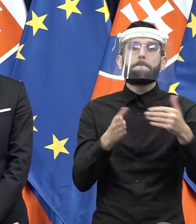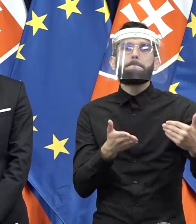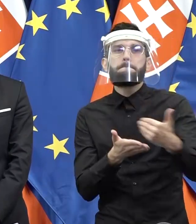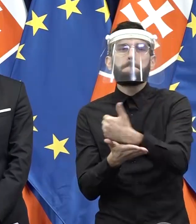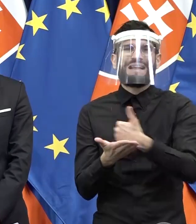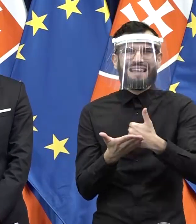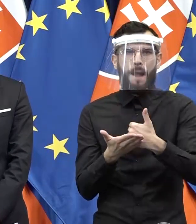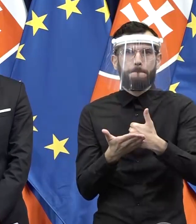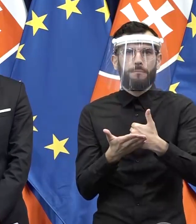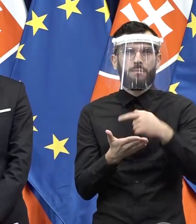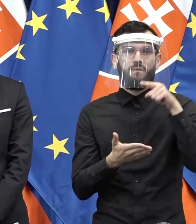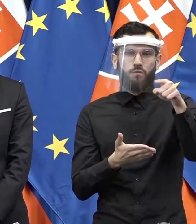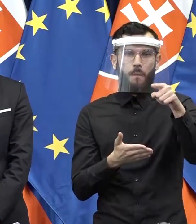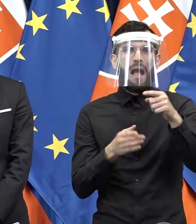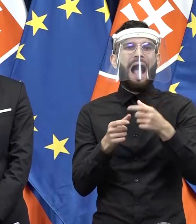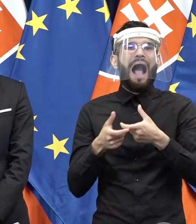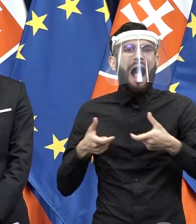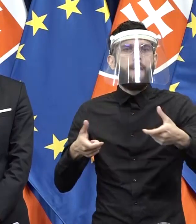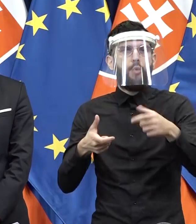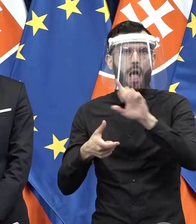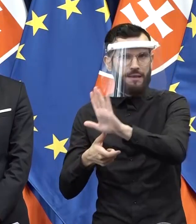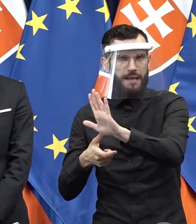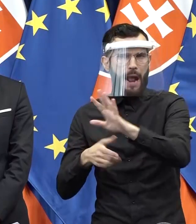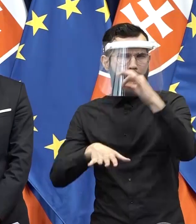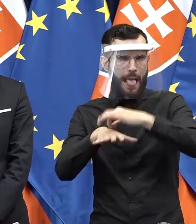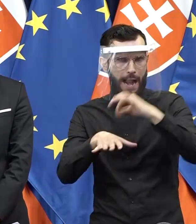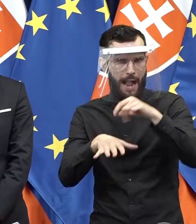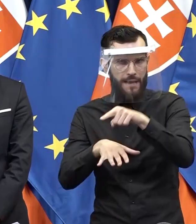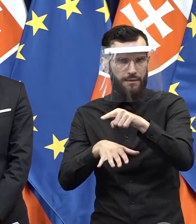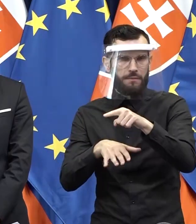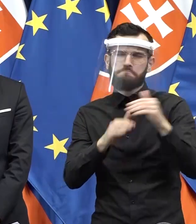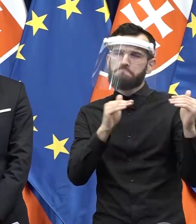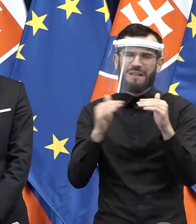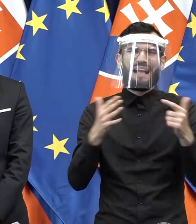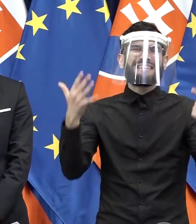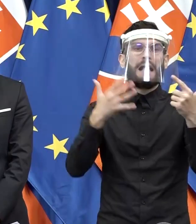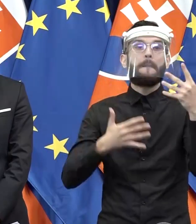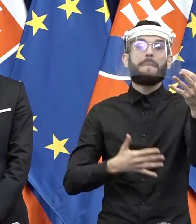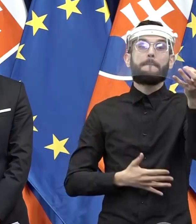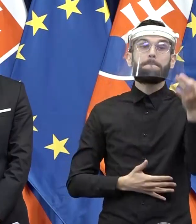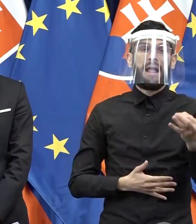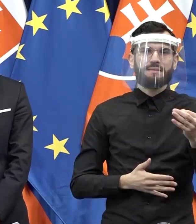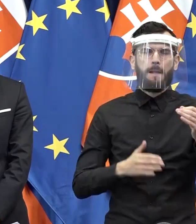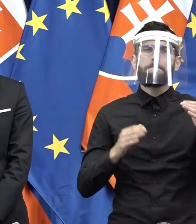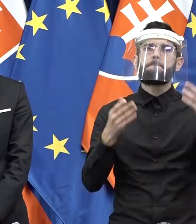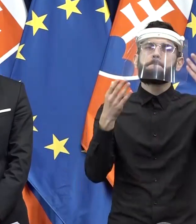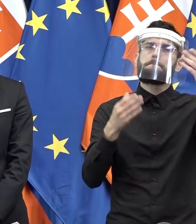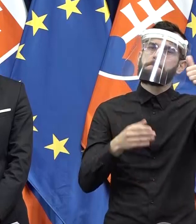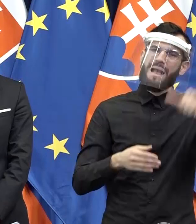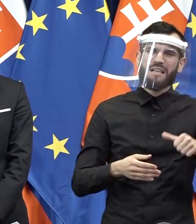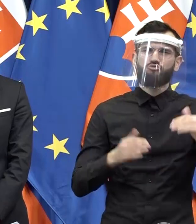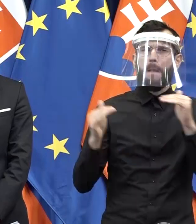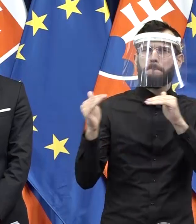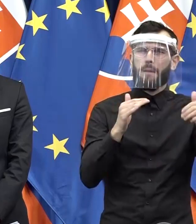ambulancií lekárov vo výške minimálne 75 % z mesačného priemeru počítaného za